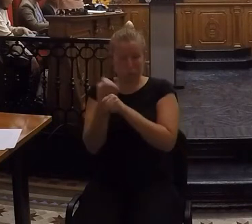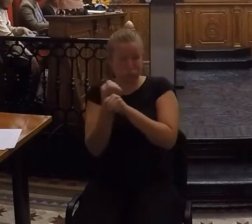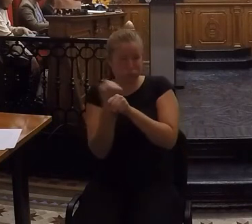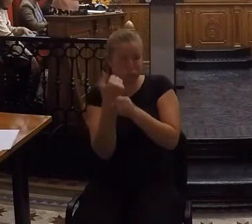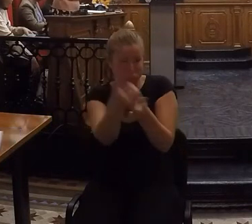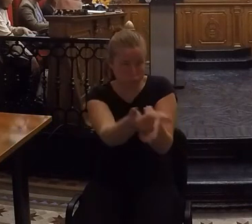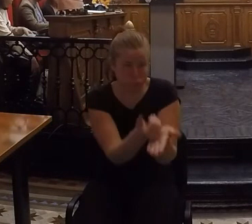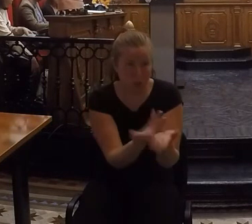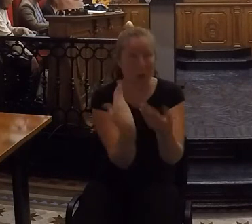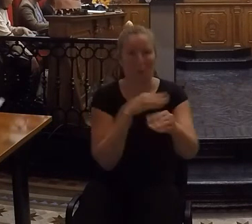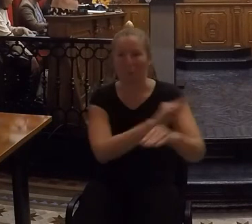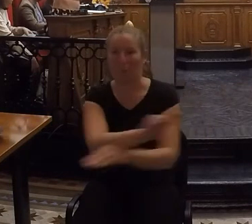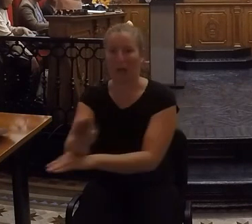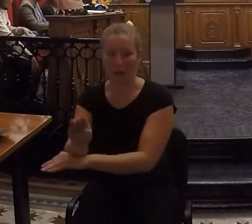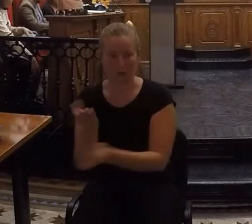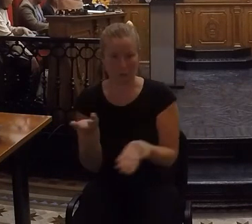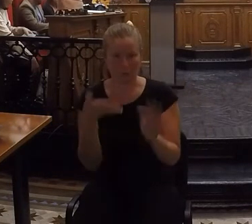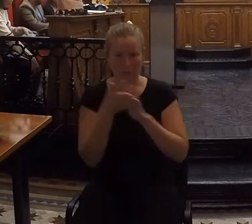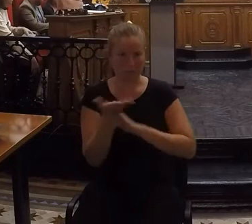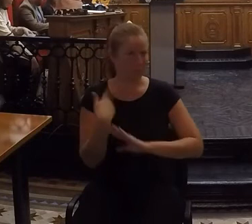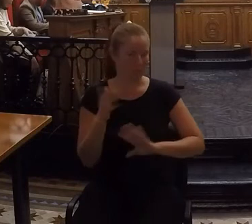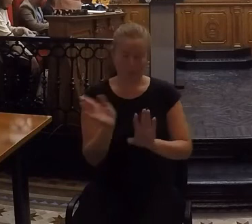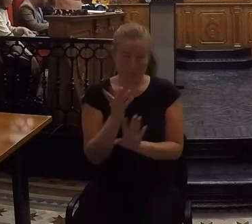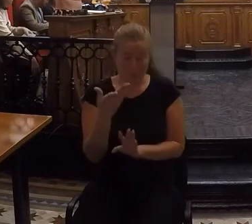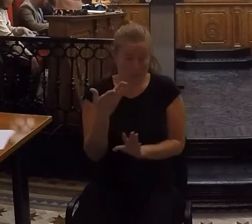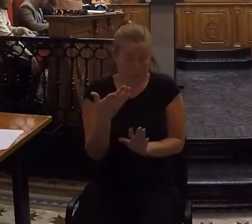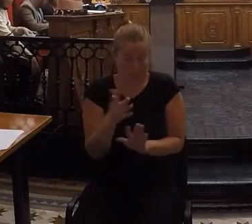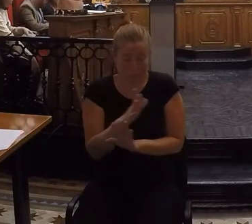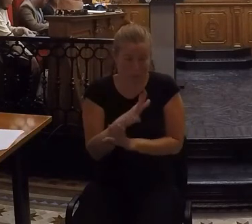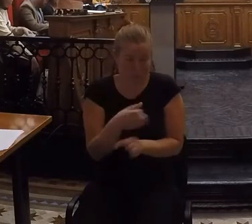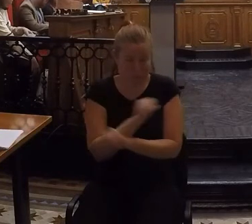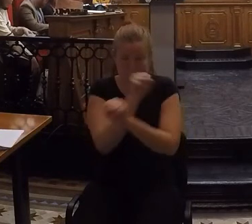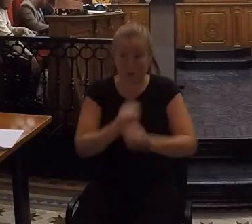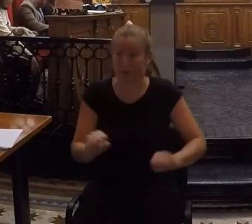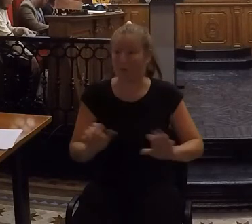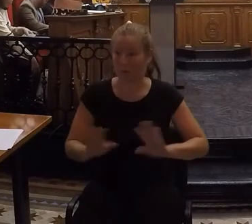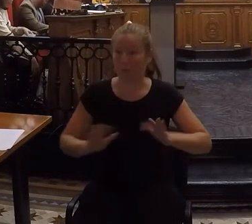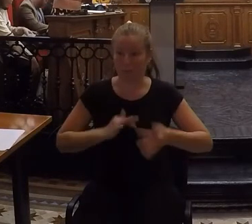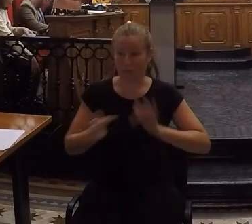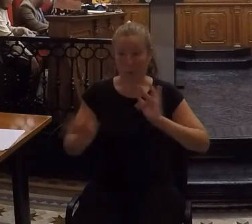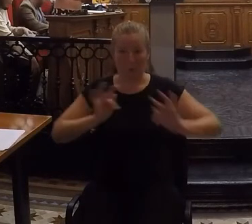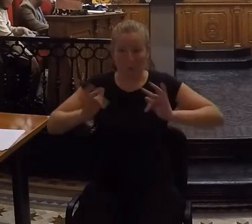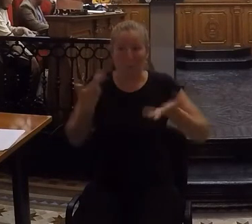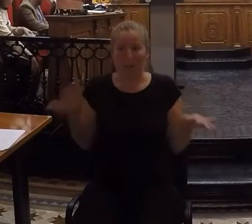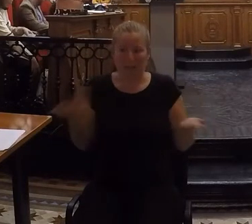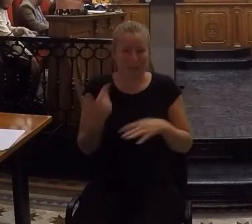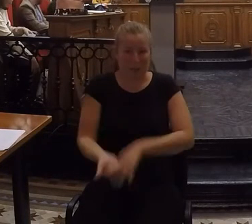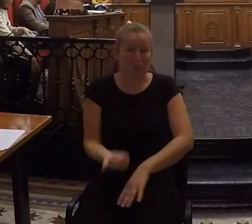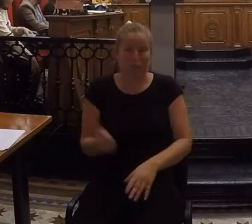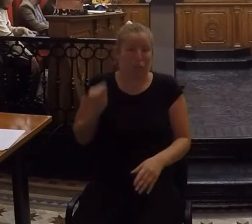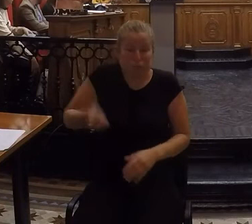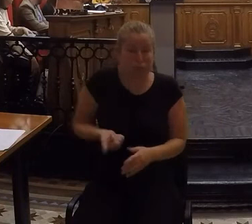máster, ¿no?, en Cambridge. Ni un máster en Cambridge. Nosotros queríamos las condiciones que literalmente nos pasaron al principio y